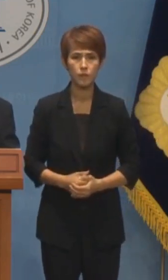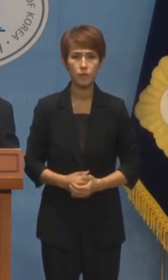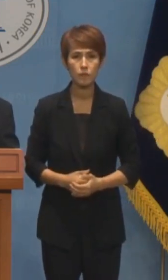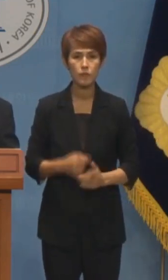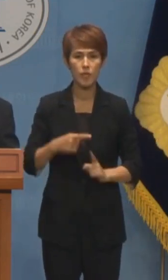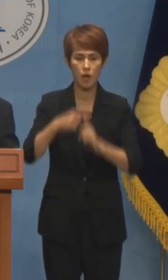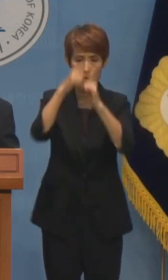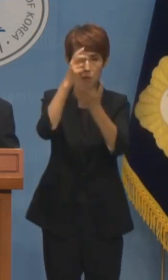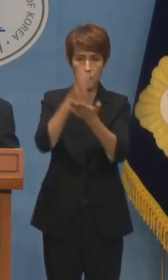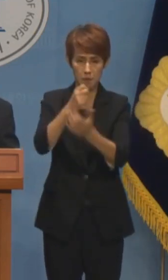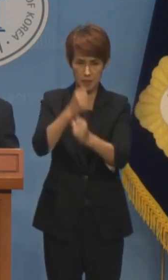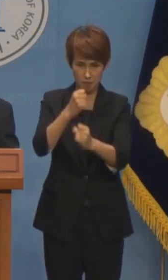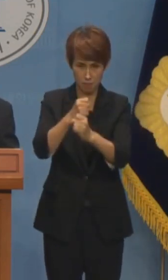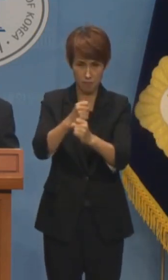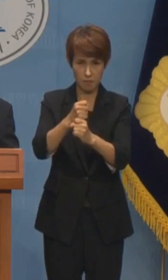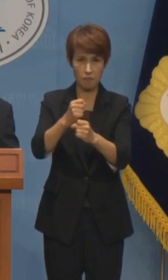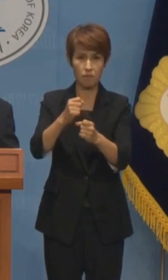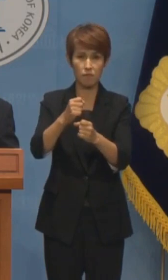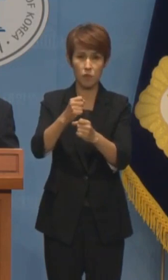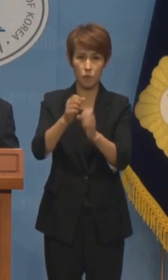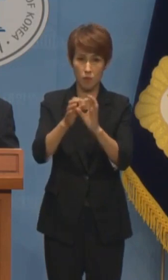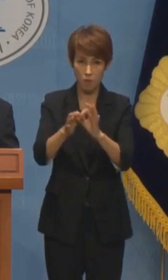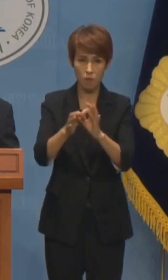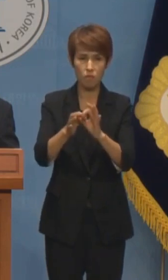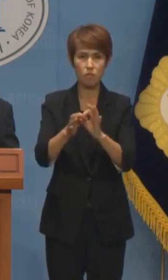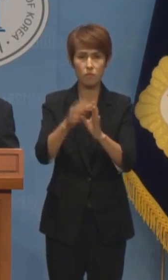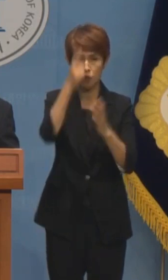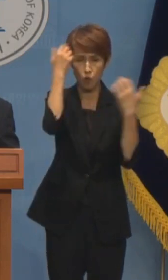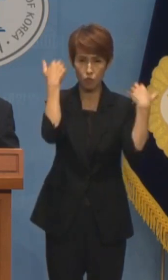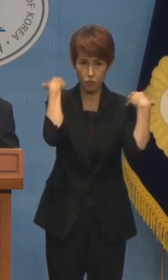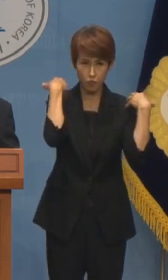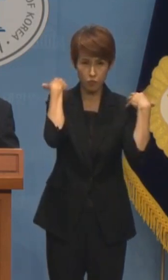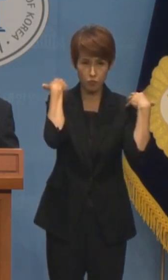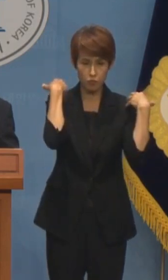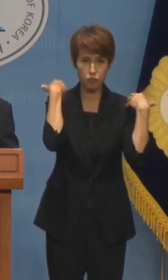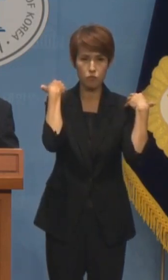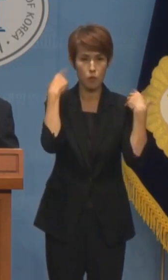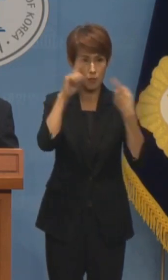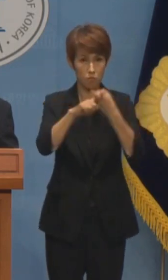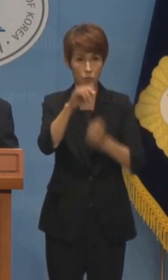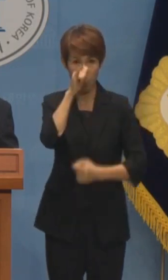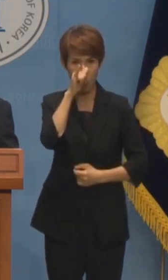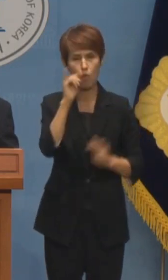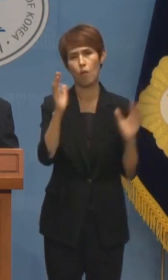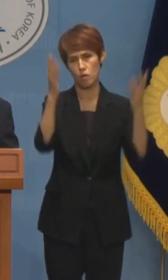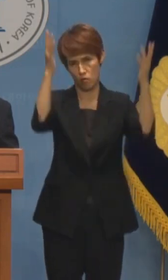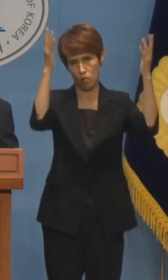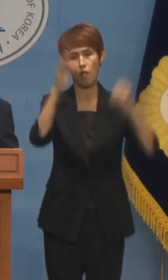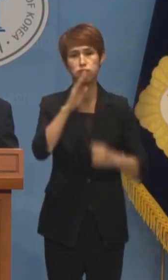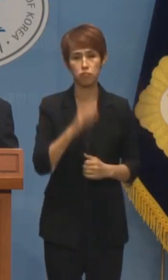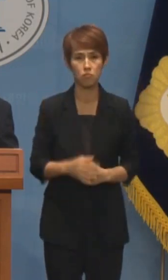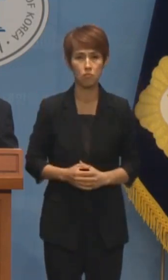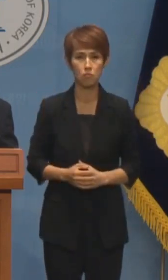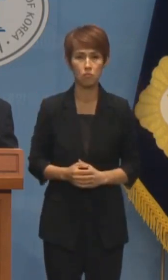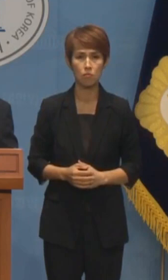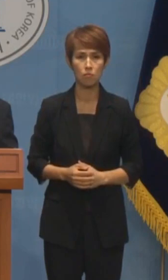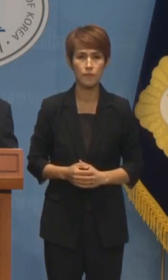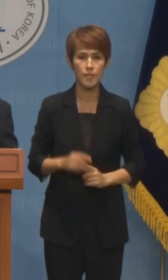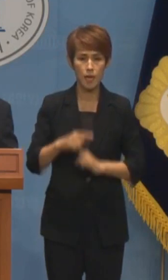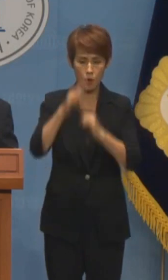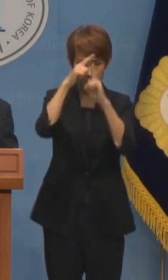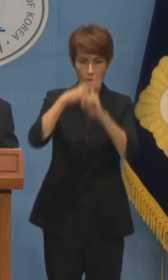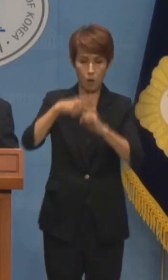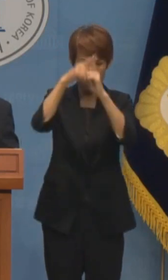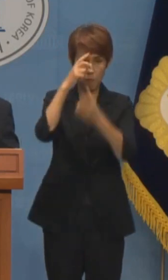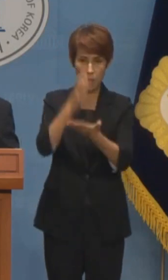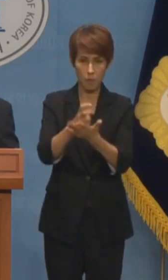간호법 제정에 정부와 여당의 전향적인 접근은 환영합니다. 그러나 정부가 진심으로 간호법 제정에 나설 의지가